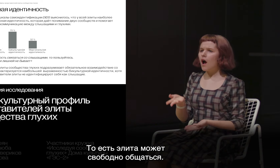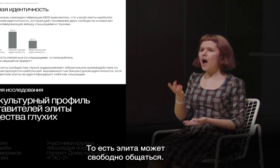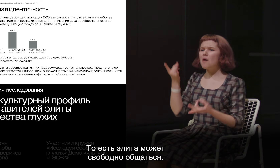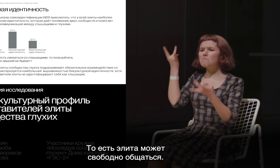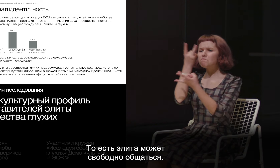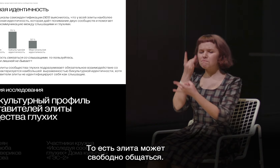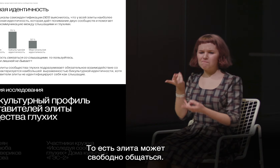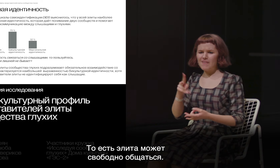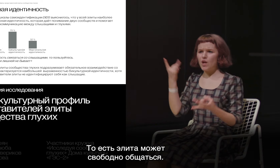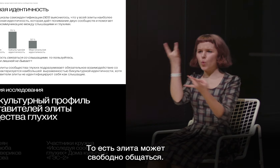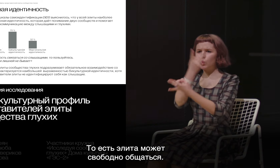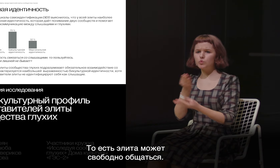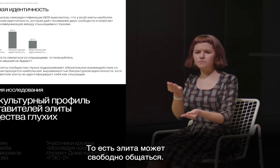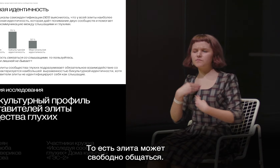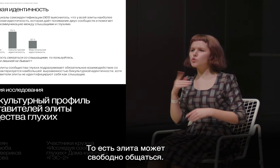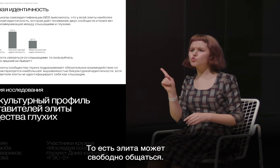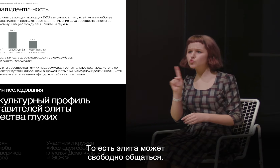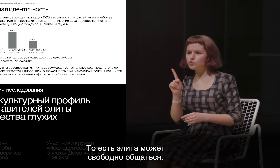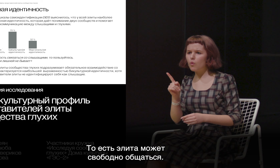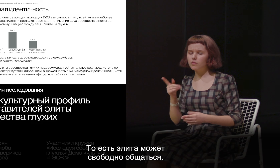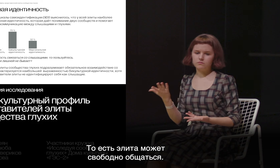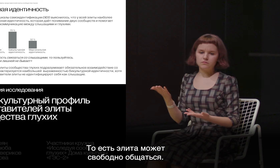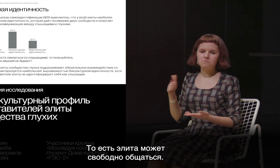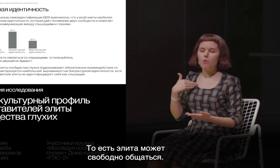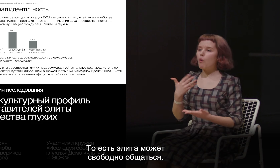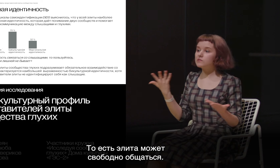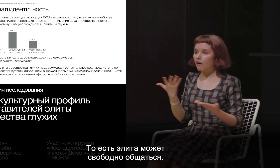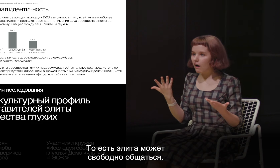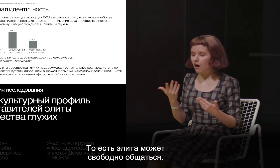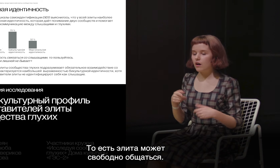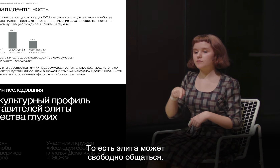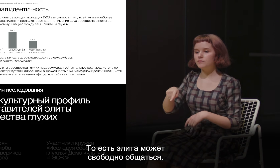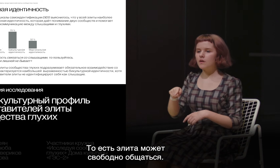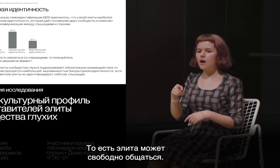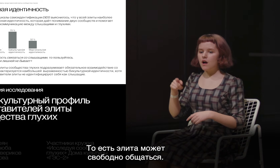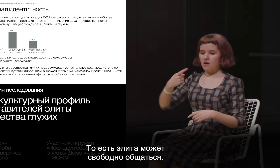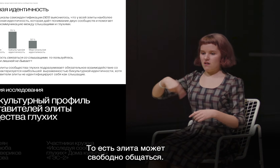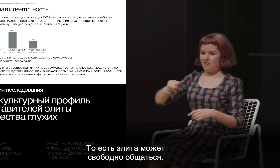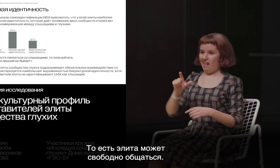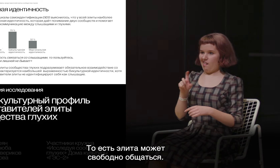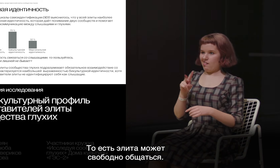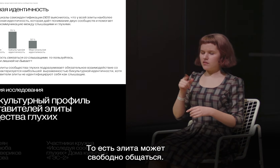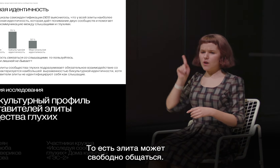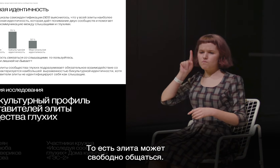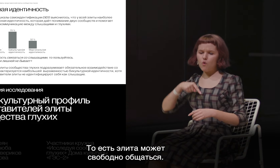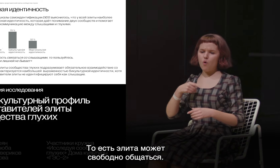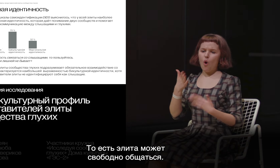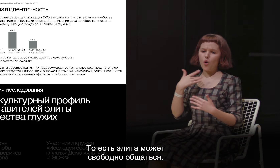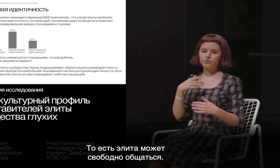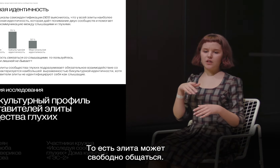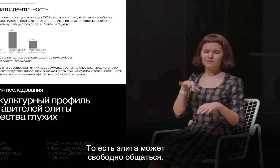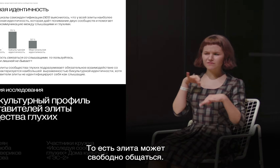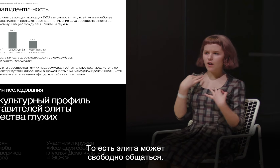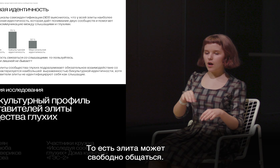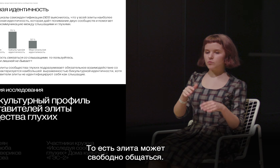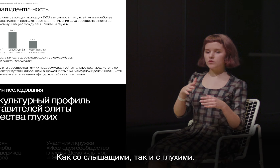бикультурный тип, более присутствующий в элите, он дает огромную пользу для сообщества. То есть она,